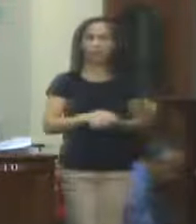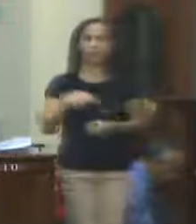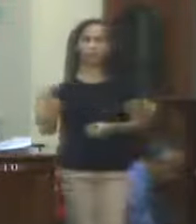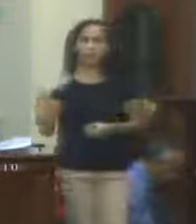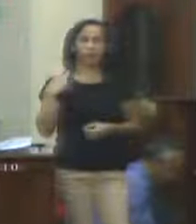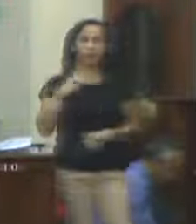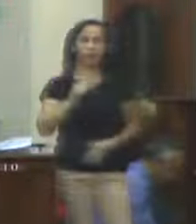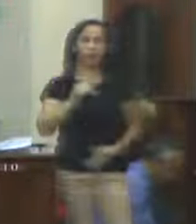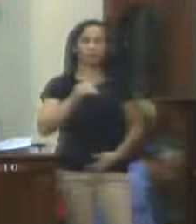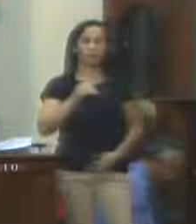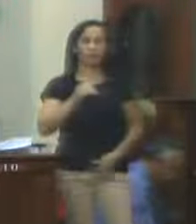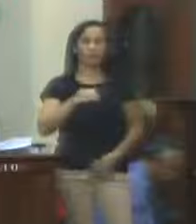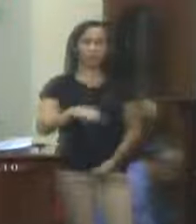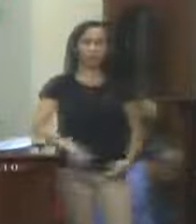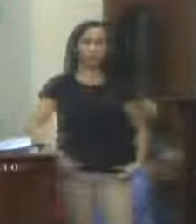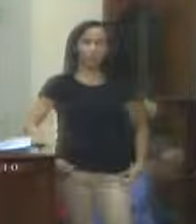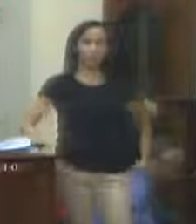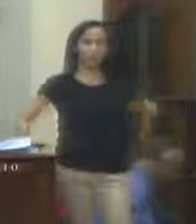Graça.